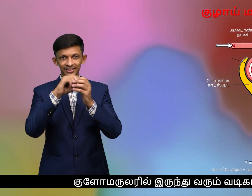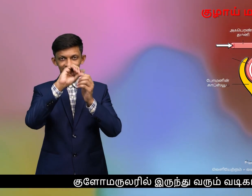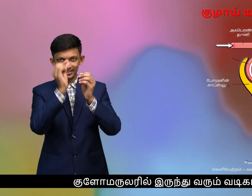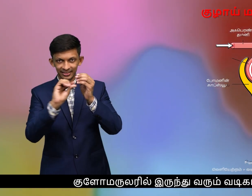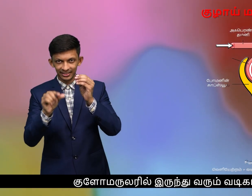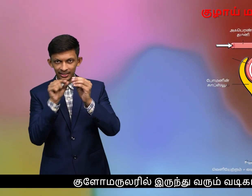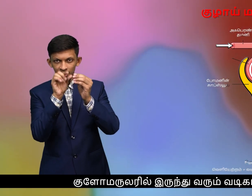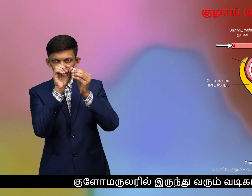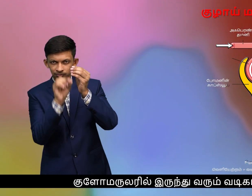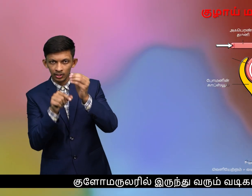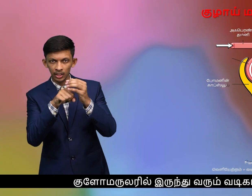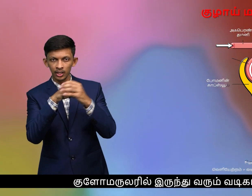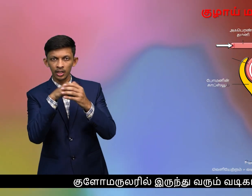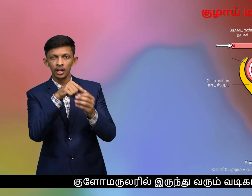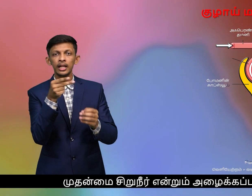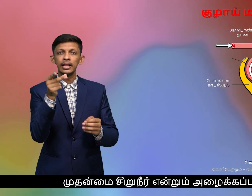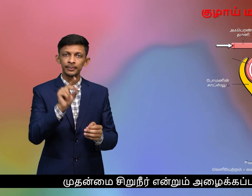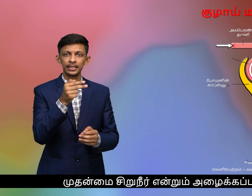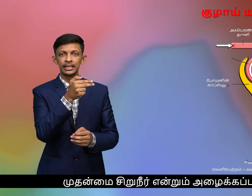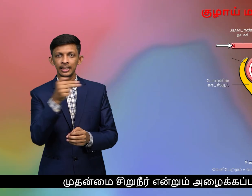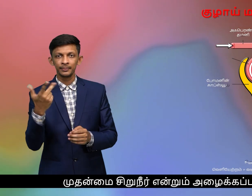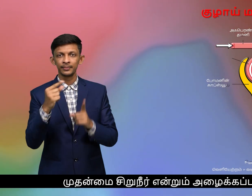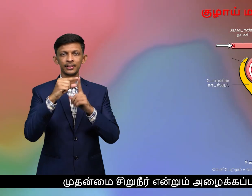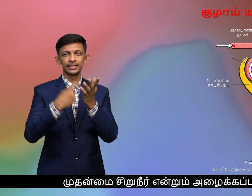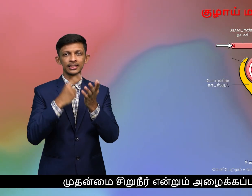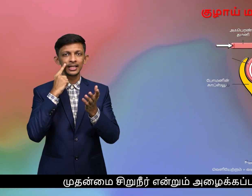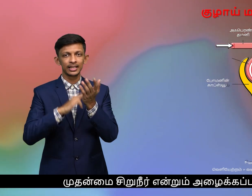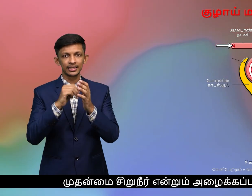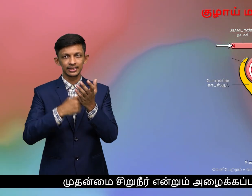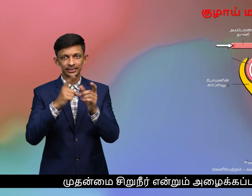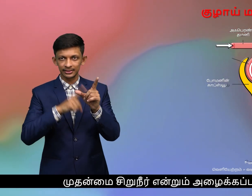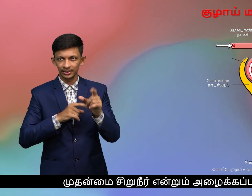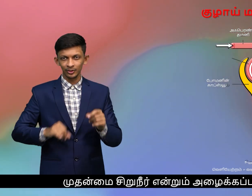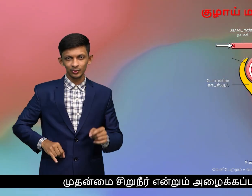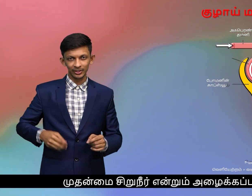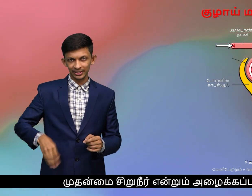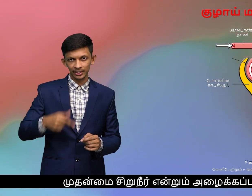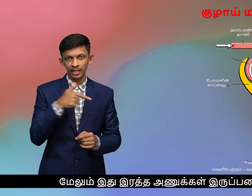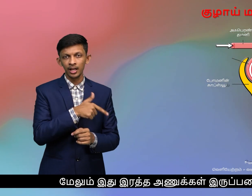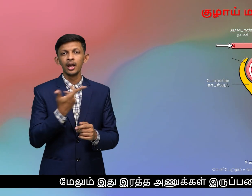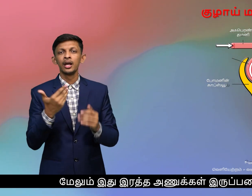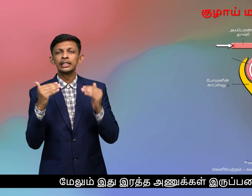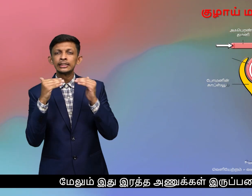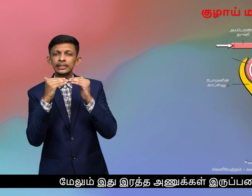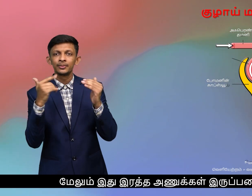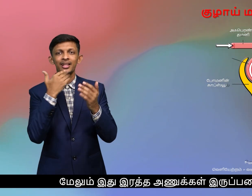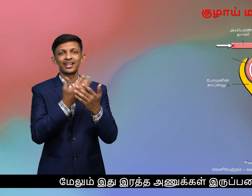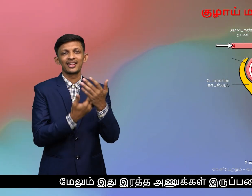குளோமருலாரில் இருந்து வரும் வடிகட்டுதல் முதன்மை சிறுநீர் என்று அழைக்கப்படுகிறது. மேலும் இது இரத்த